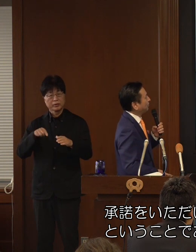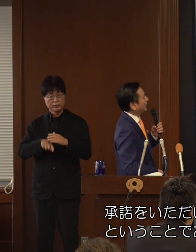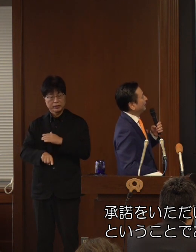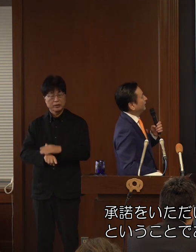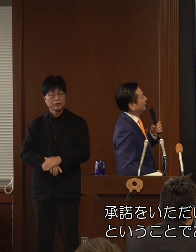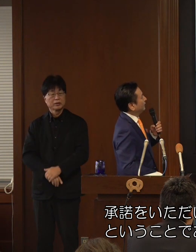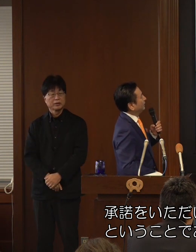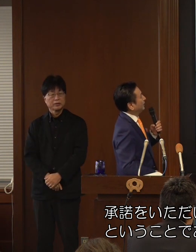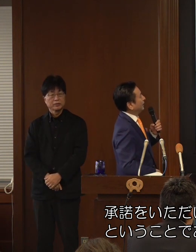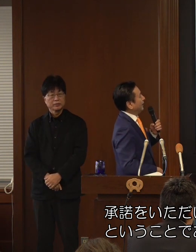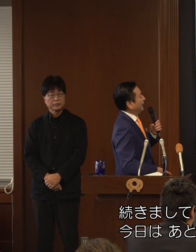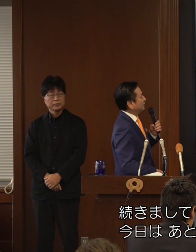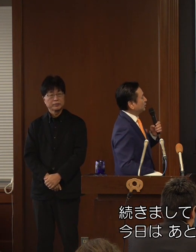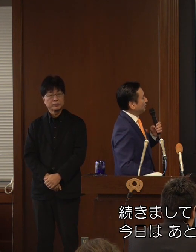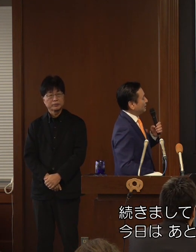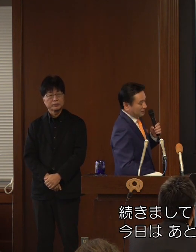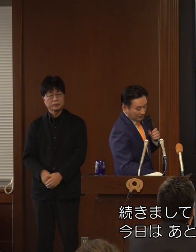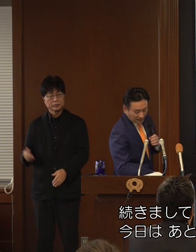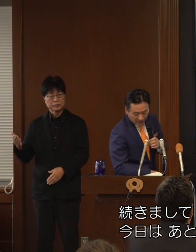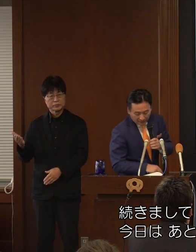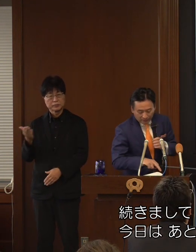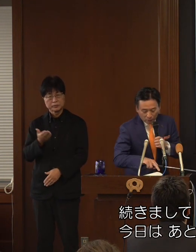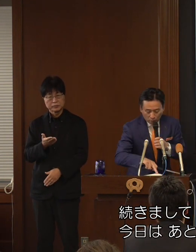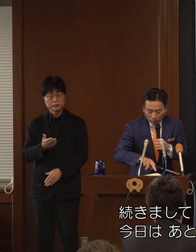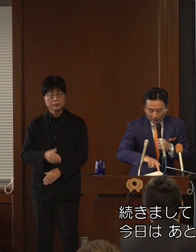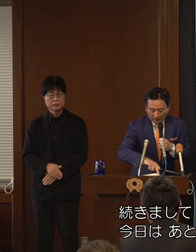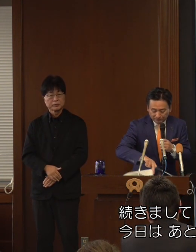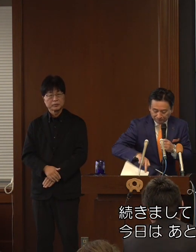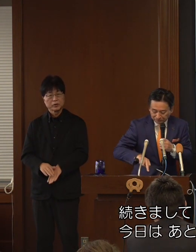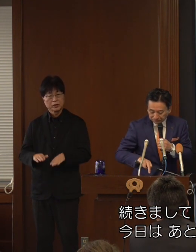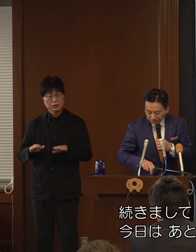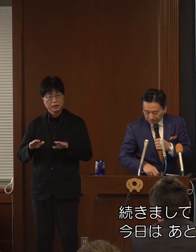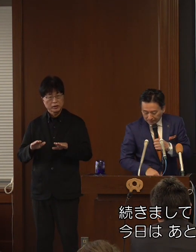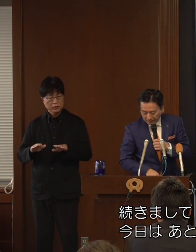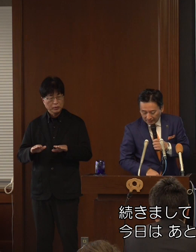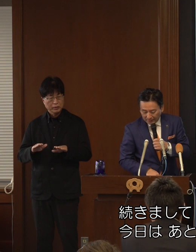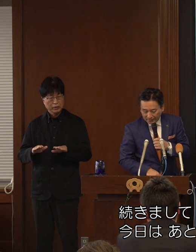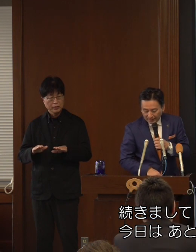はい、続きまして、今日は、